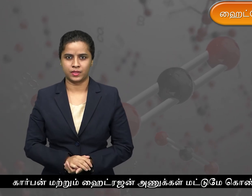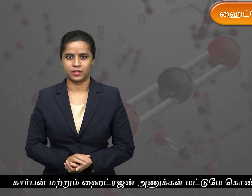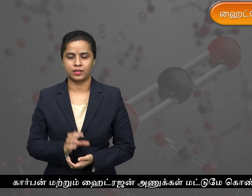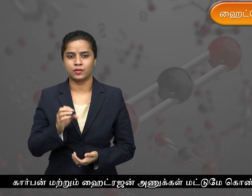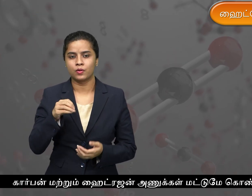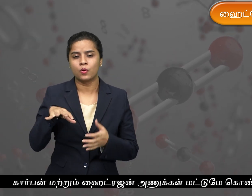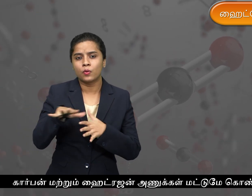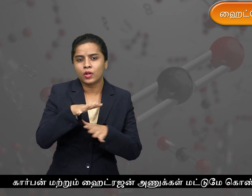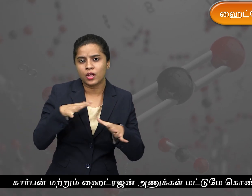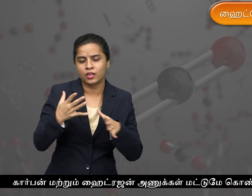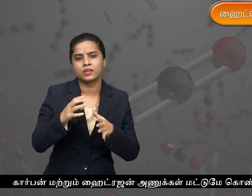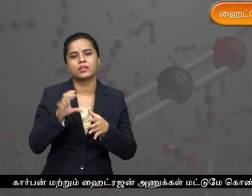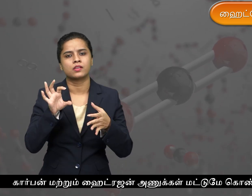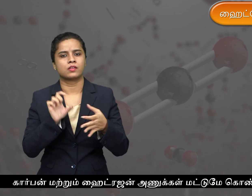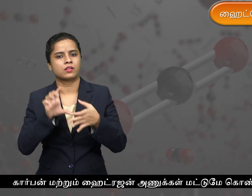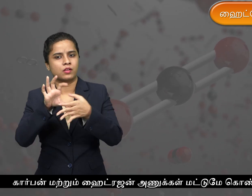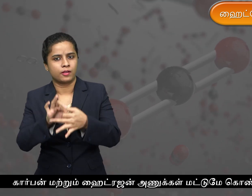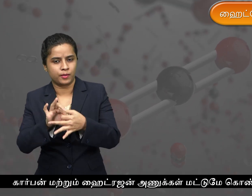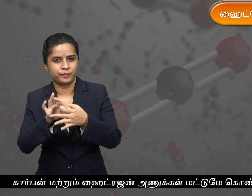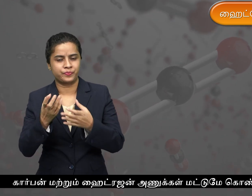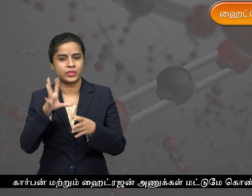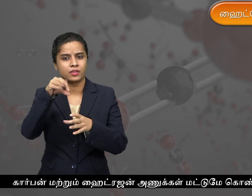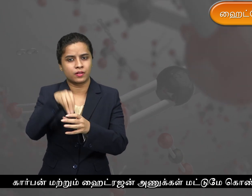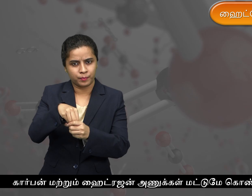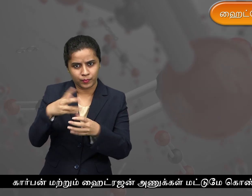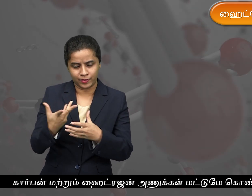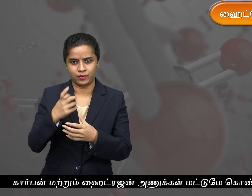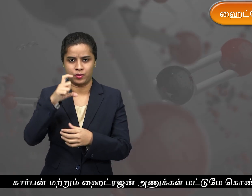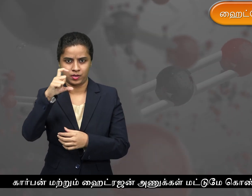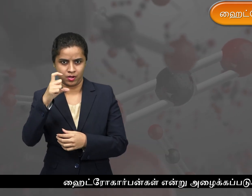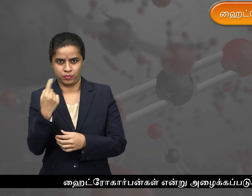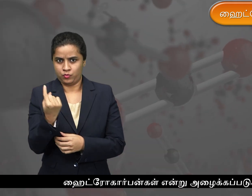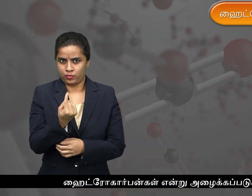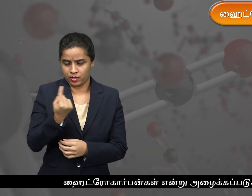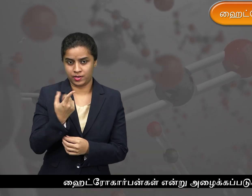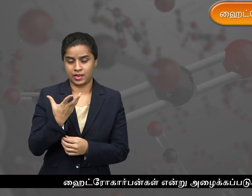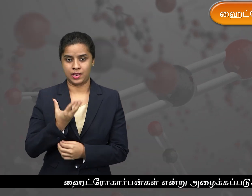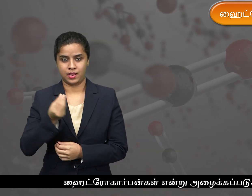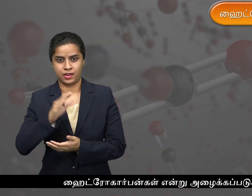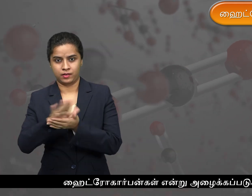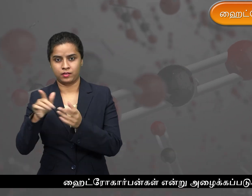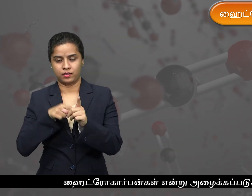கார்பன் மற்றும் ஹைட்ரஜன் அணுக்கள் மட்டுமே கொண்ட கரிம சேர்மங்கள் ஹைட்ரோகார்பன்கள் என்று